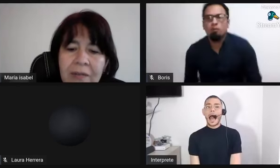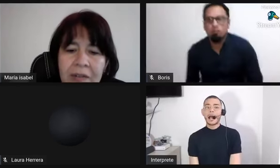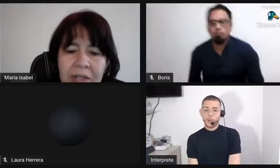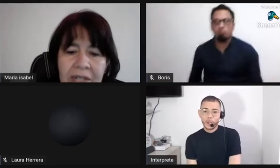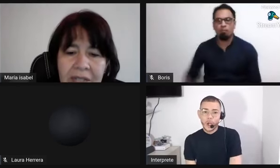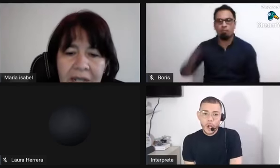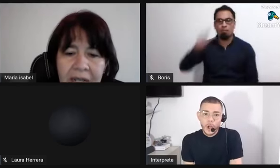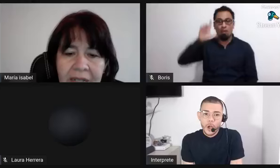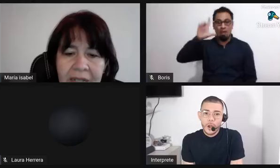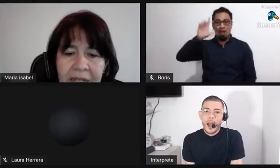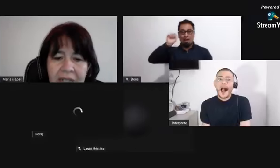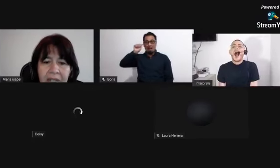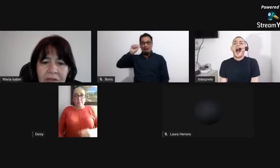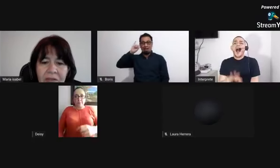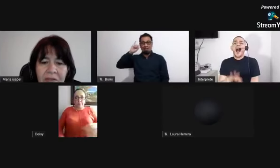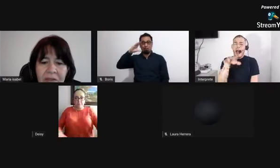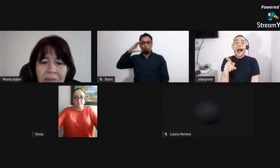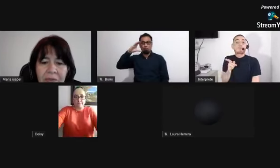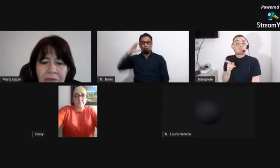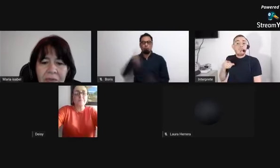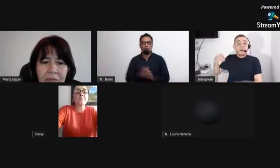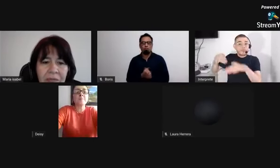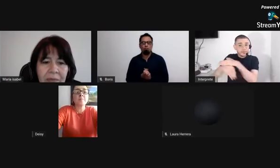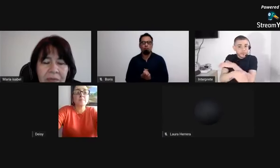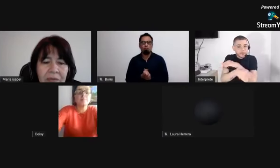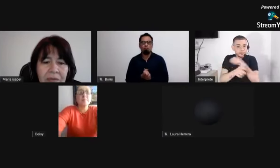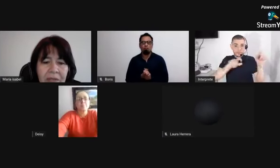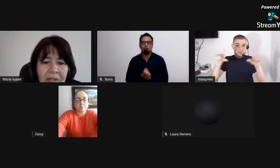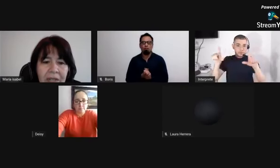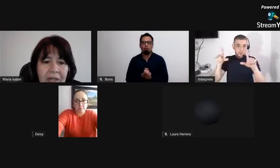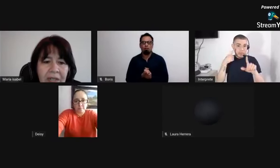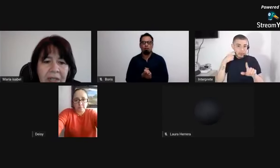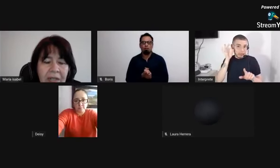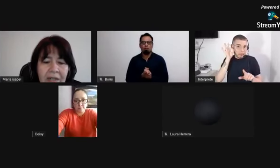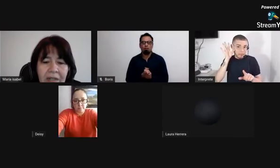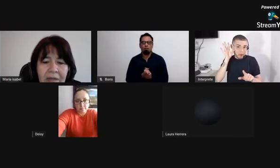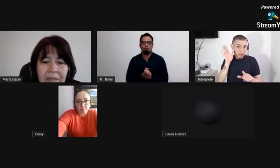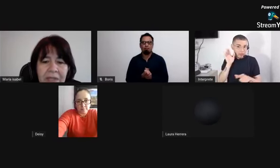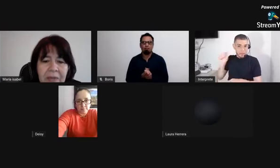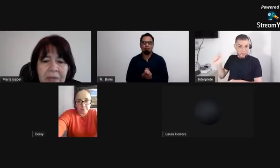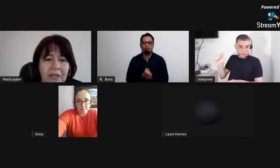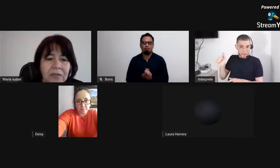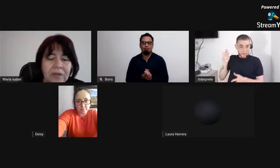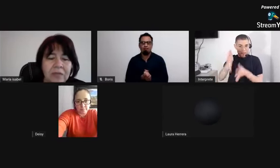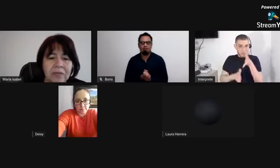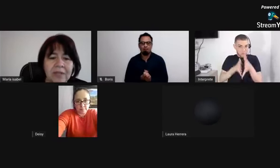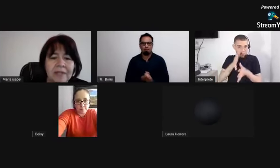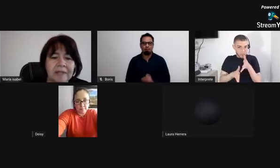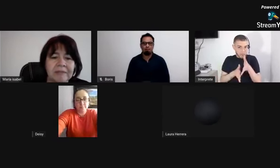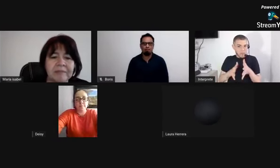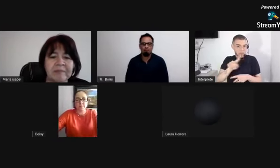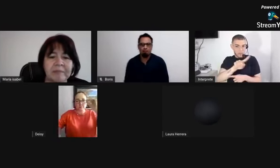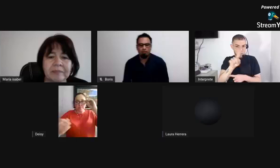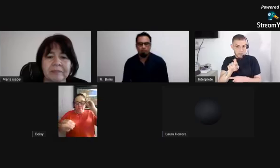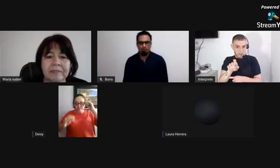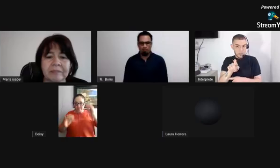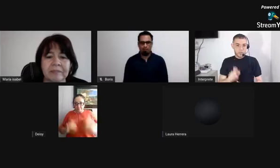Bueno, ya está acá Daisy, entonces de pronto podemos dejarla que ella misma haga su pregunta.